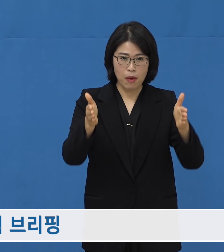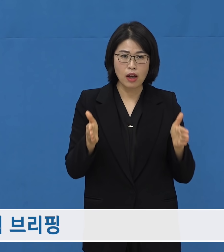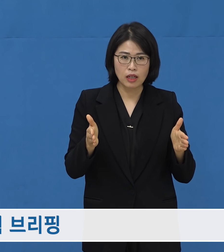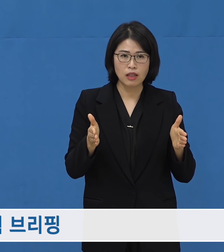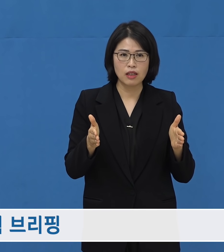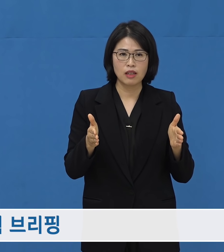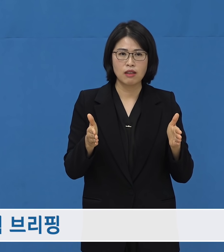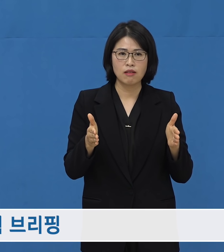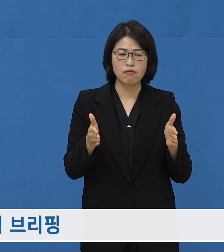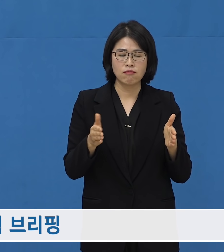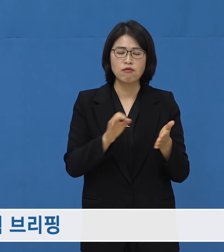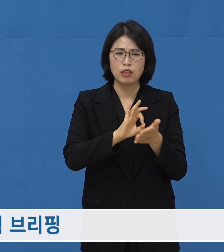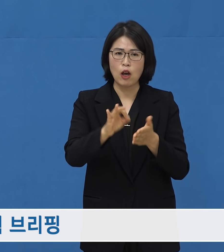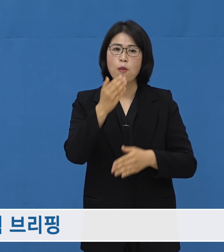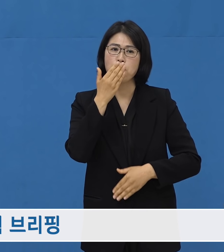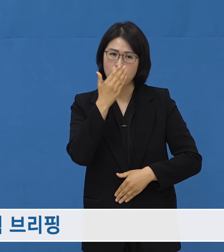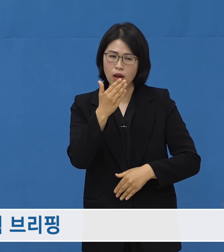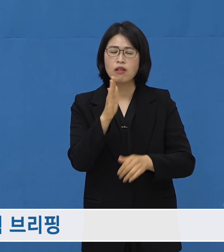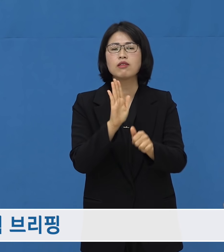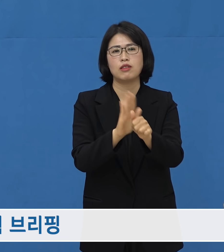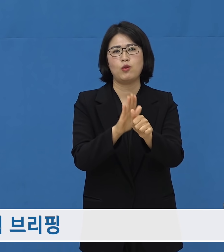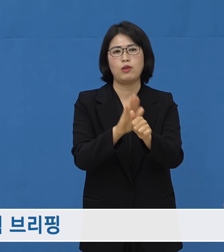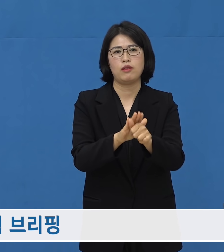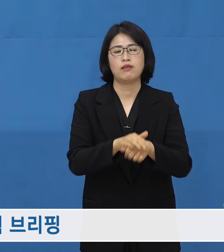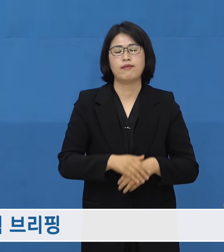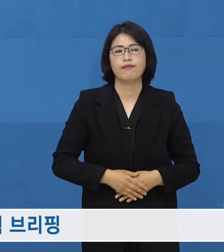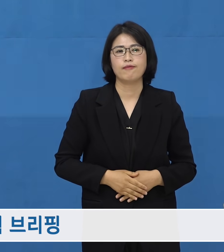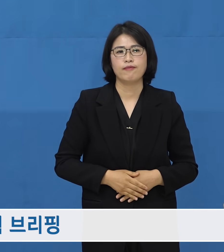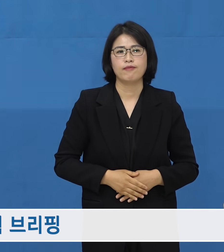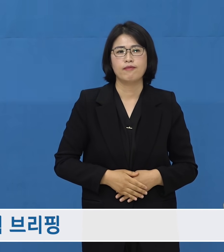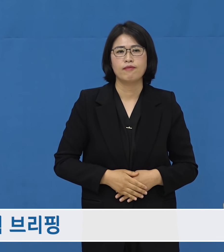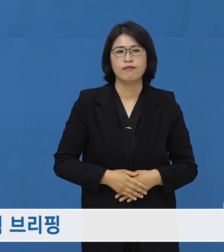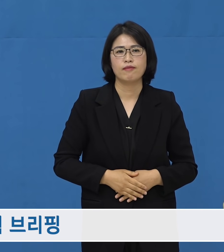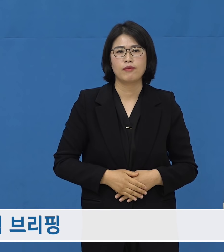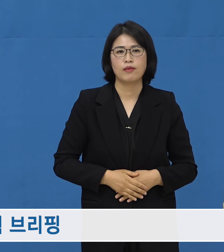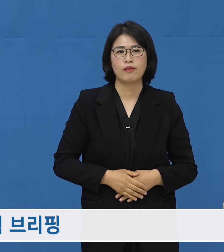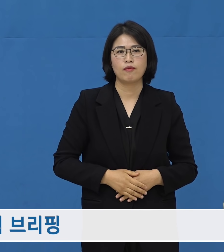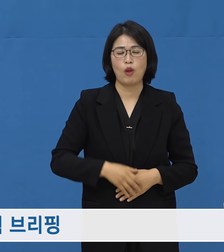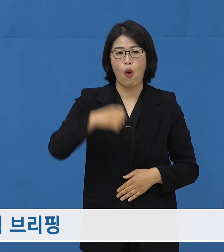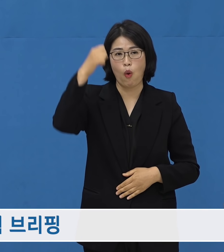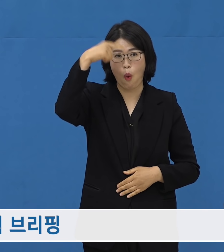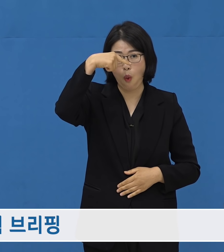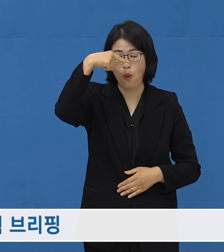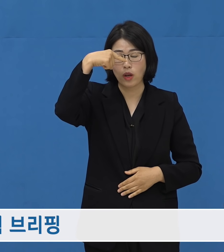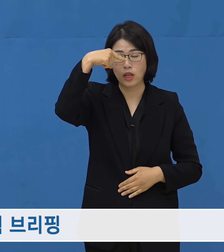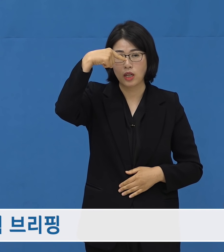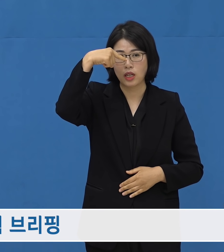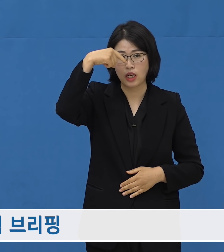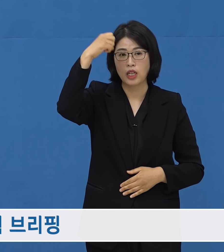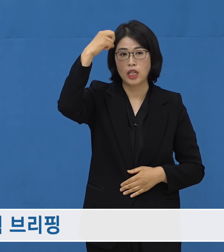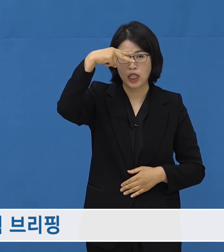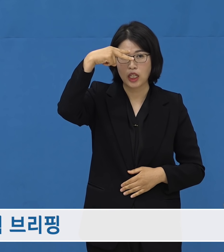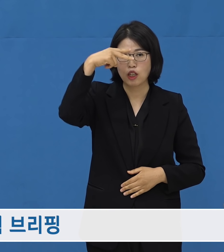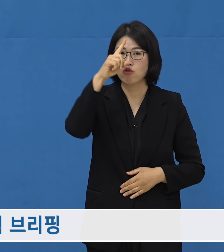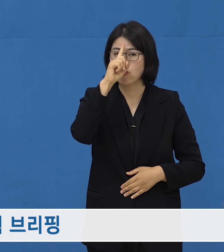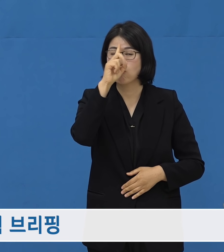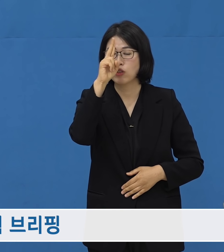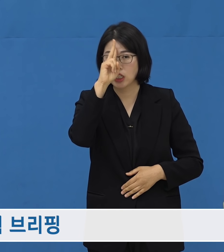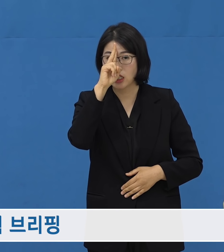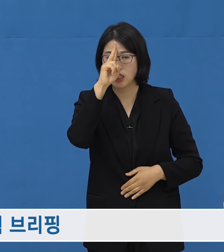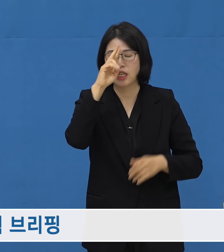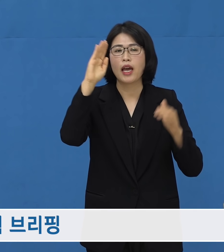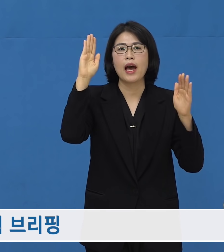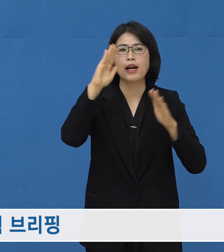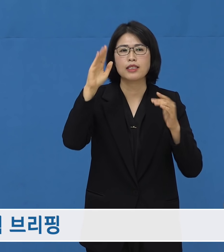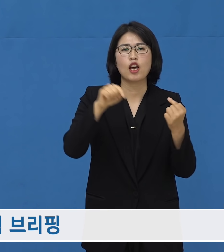수 있도록 지원할 것입니다. 다음은 고 1학년, 2학년, 중 1, 2학년